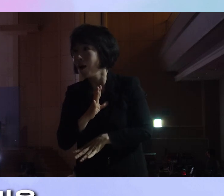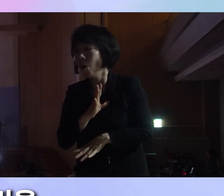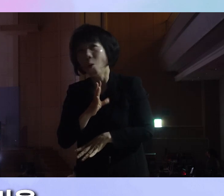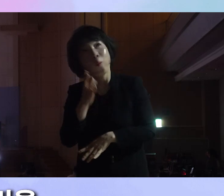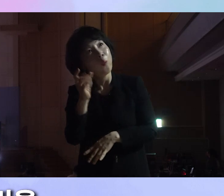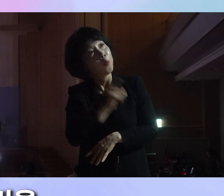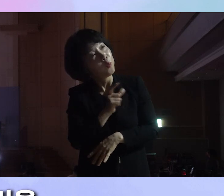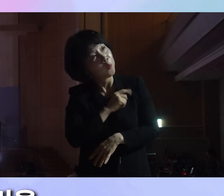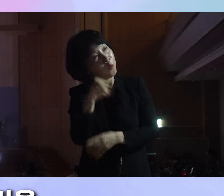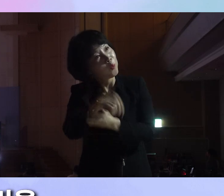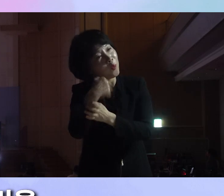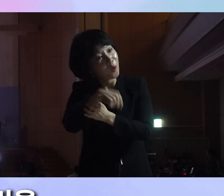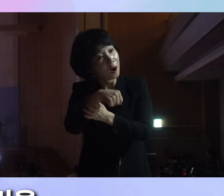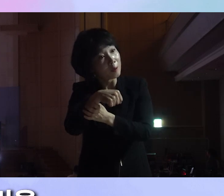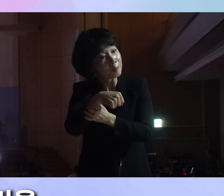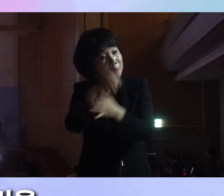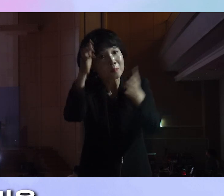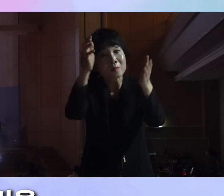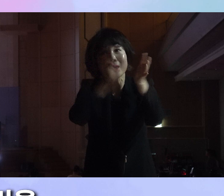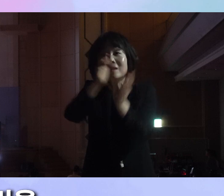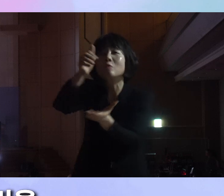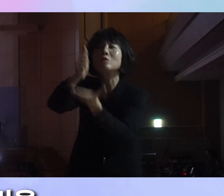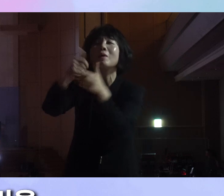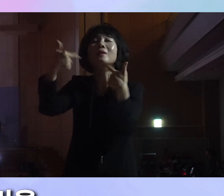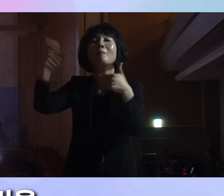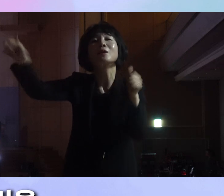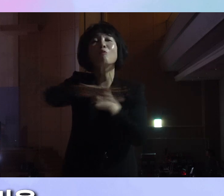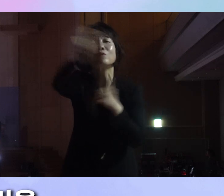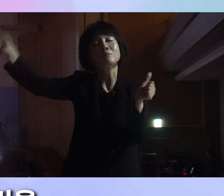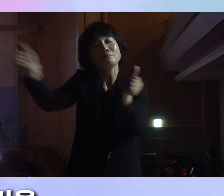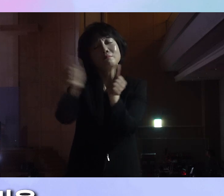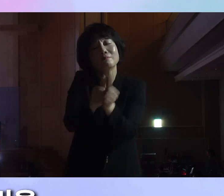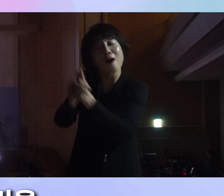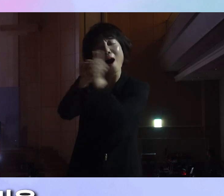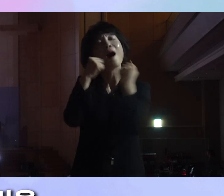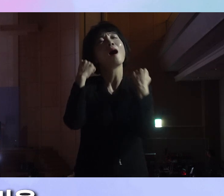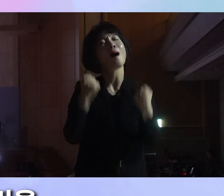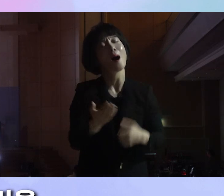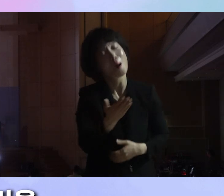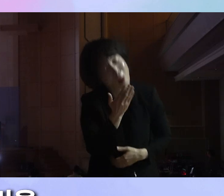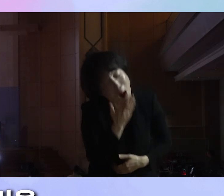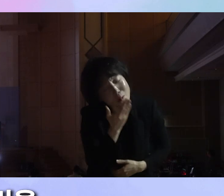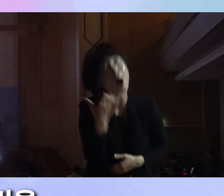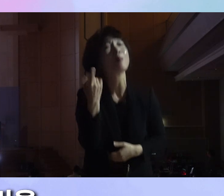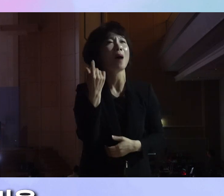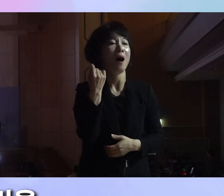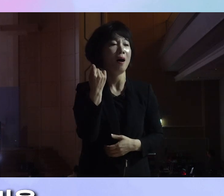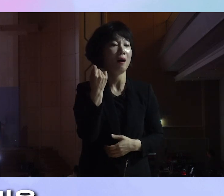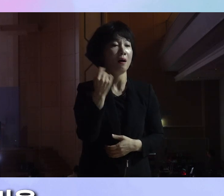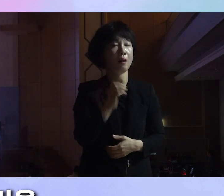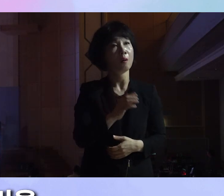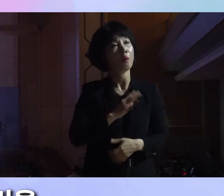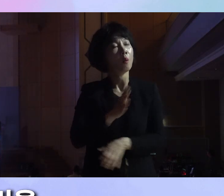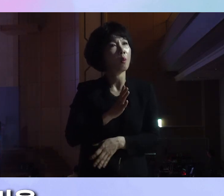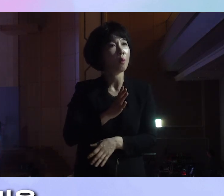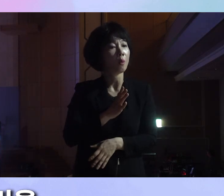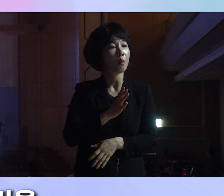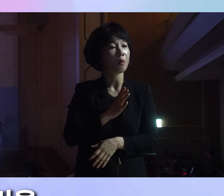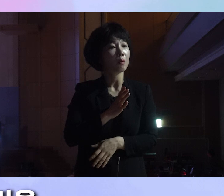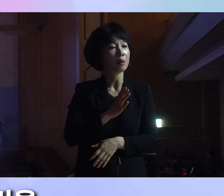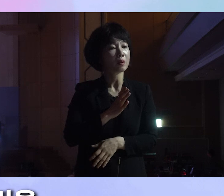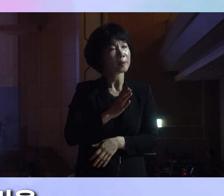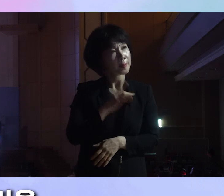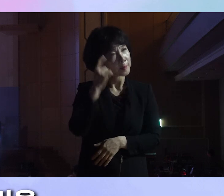하지만 주님은 늘 우리 곁에 계시죠. 이게 지금 그래.